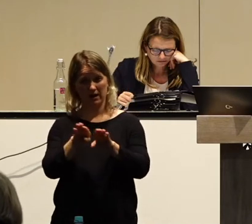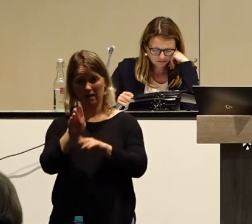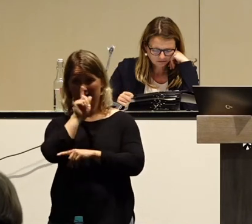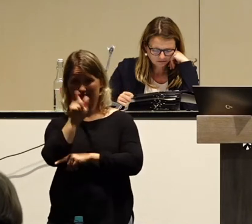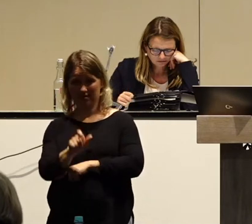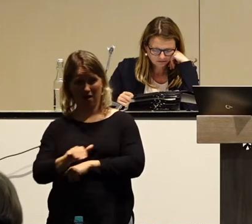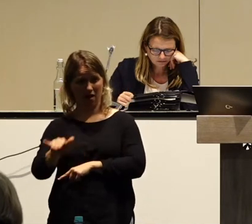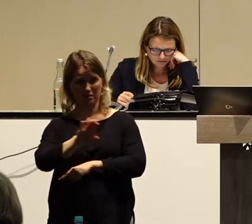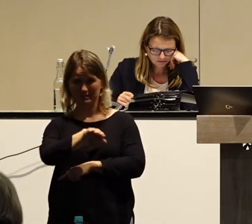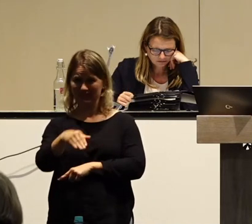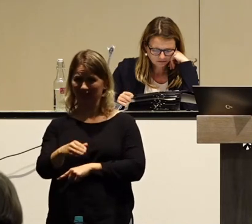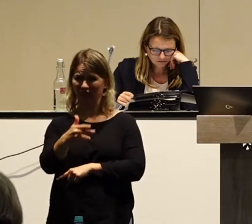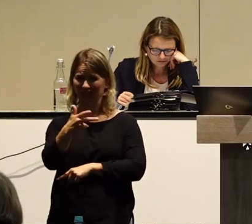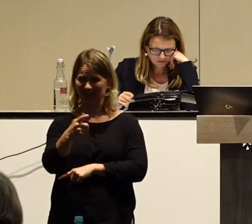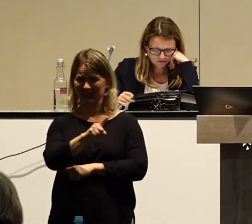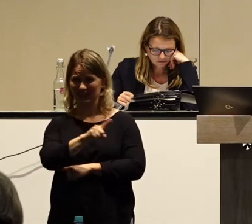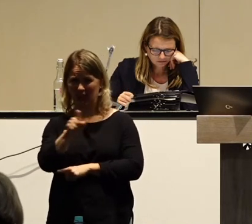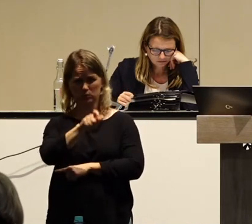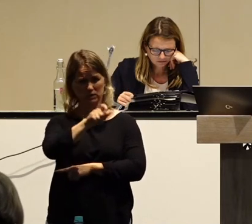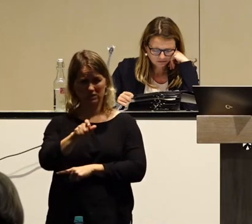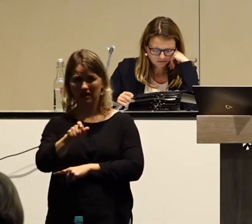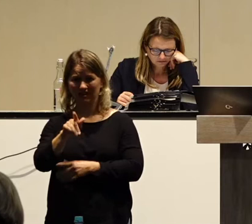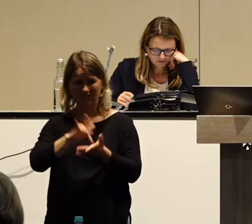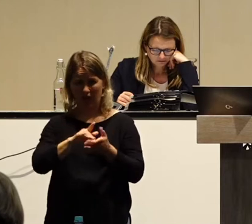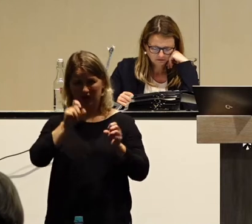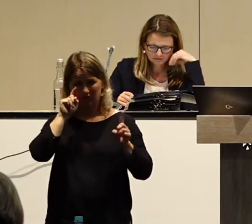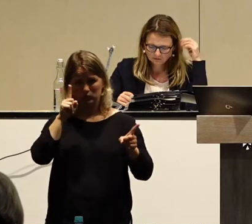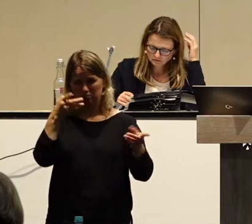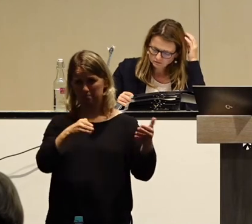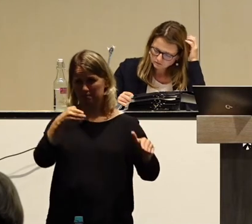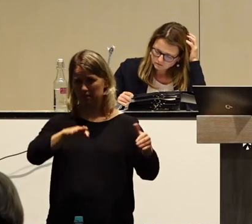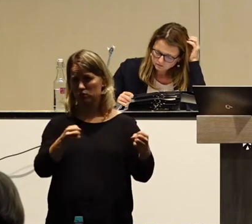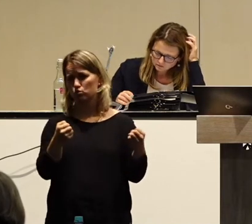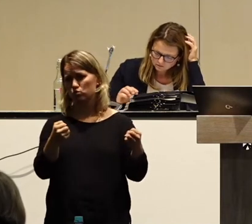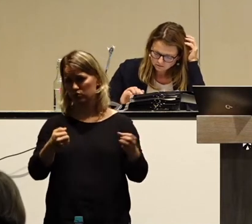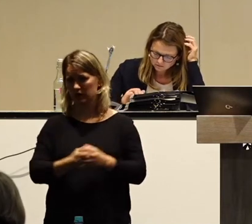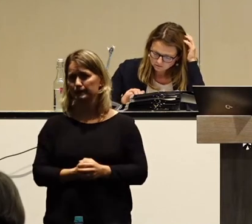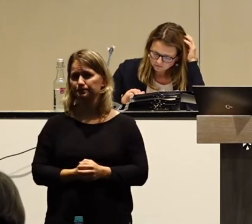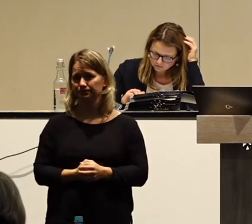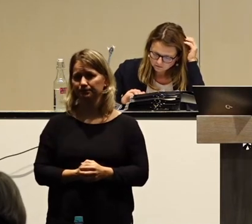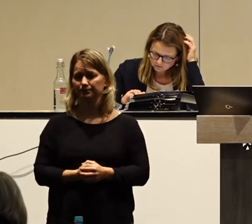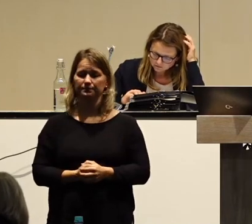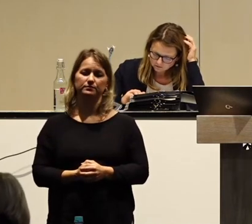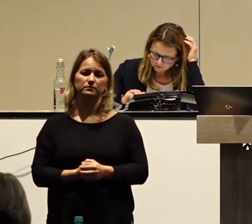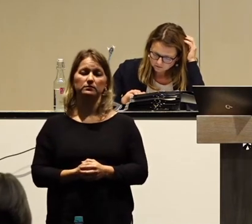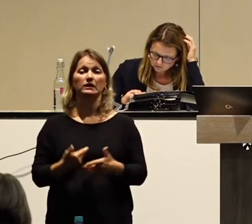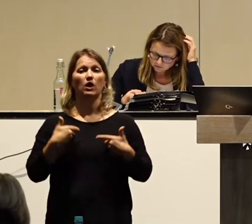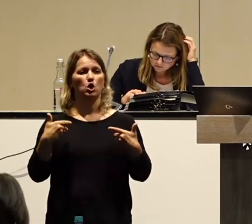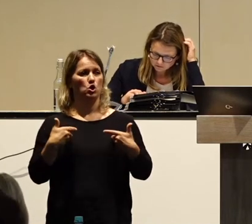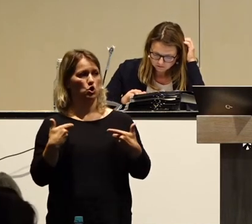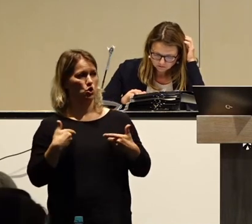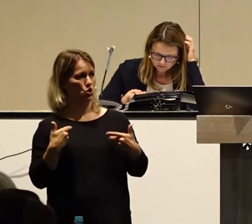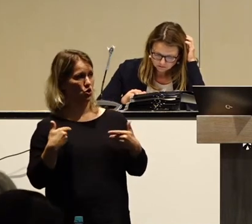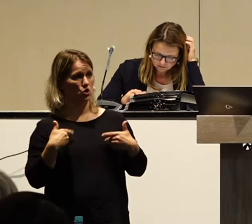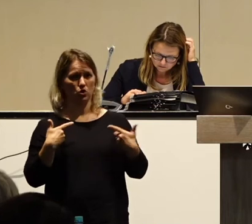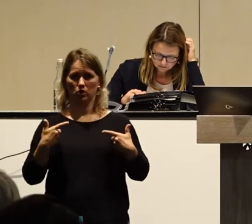mittlerweile 35.000 Menschen an diesem Virus gestorben sind. Ja, froh, dass ich